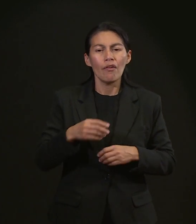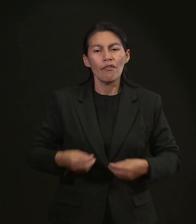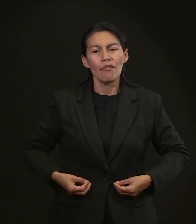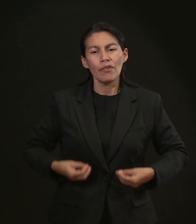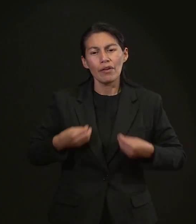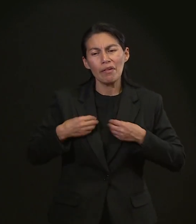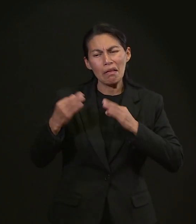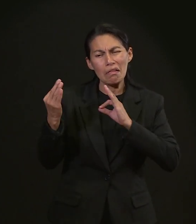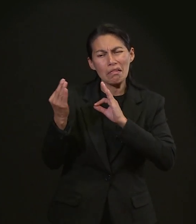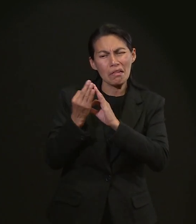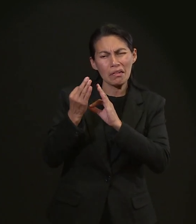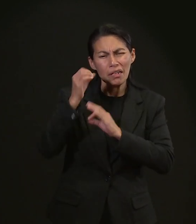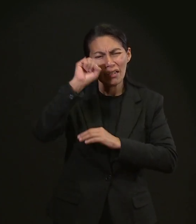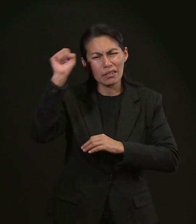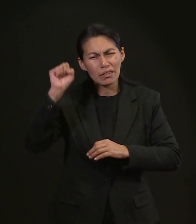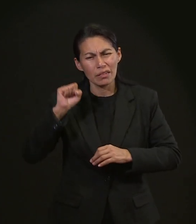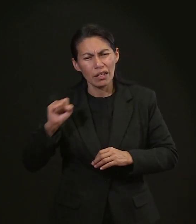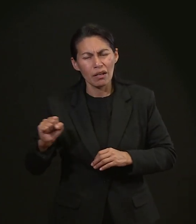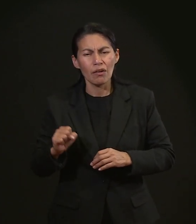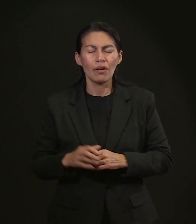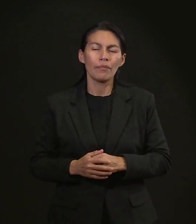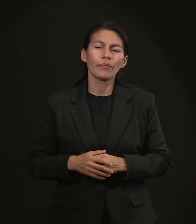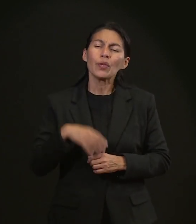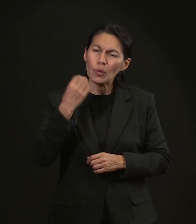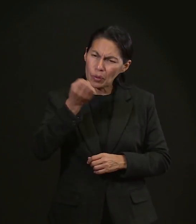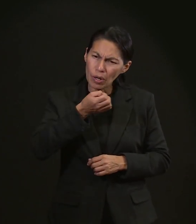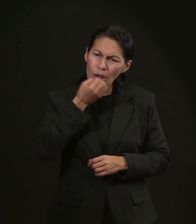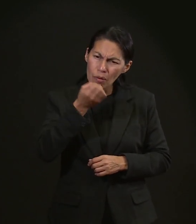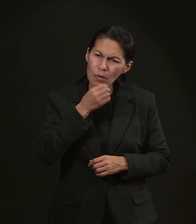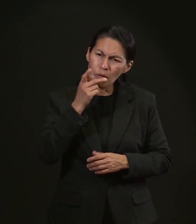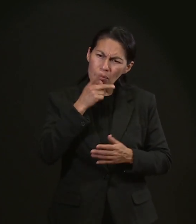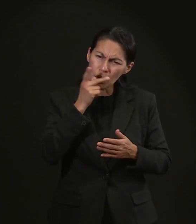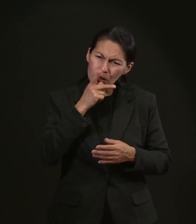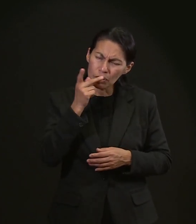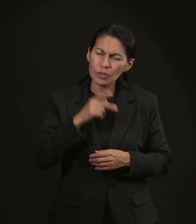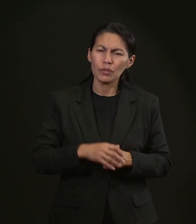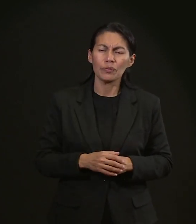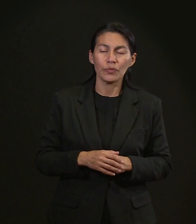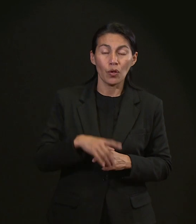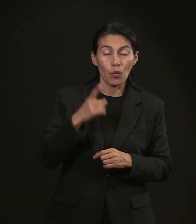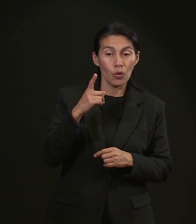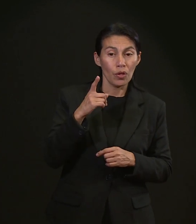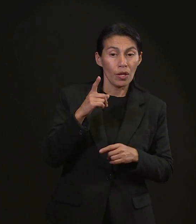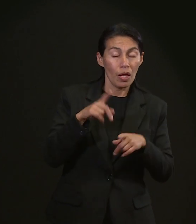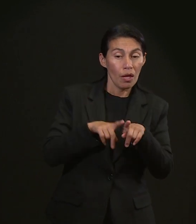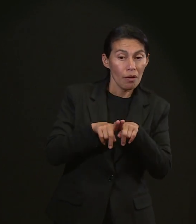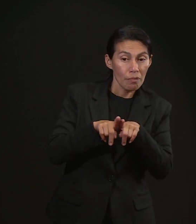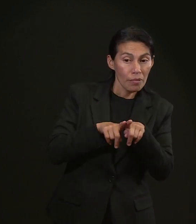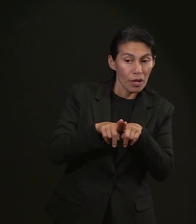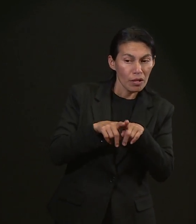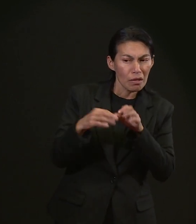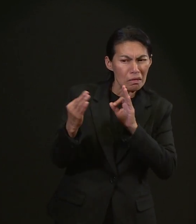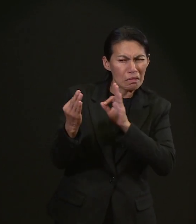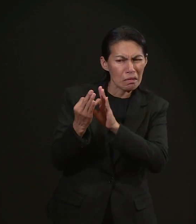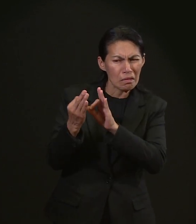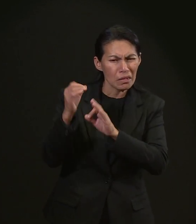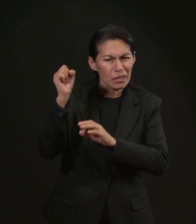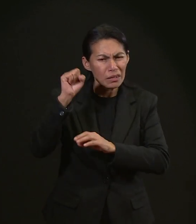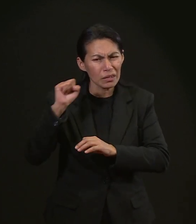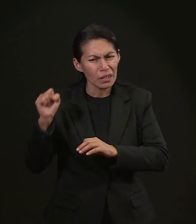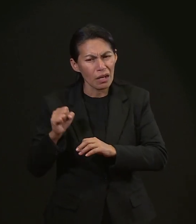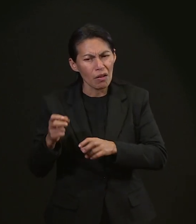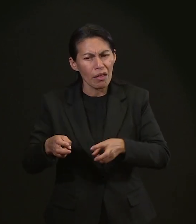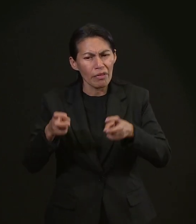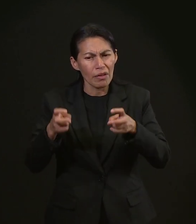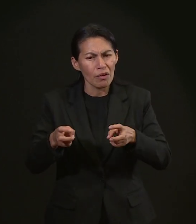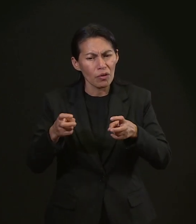vive en el fuerte cerca de los mochis sinaloa vamos estar orando por el pastor y también por una hermana de fuerte sinaloa